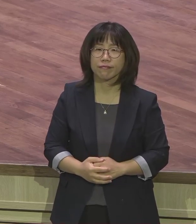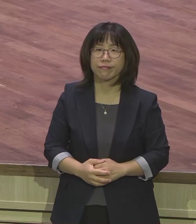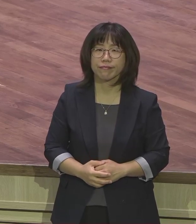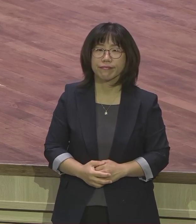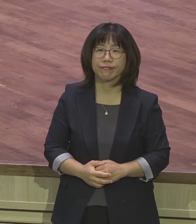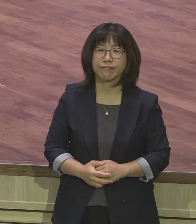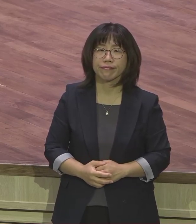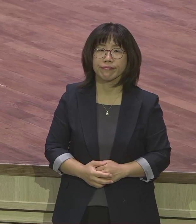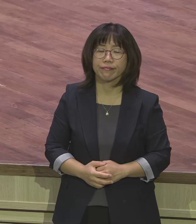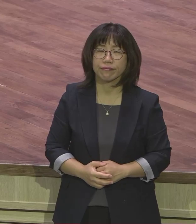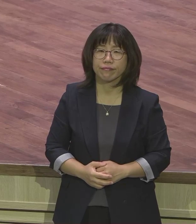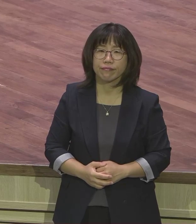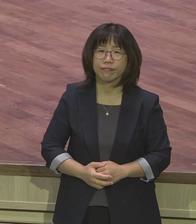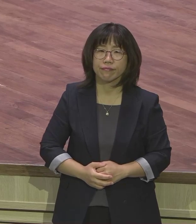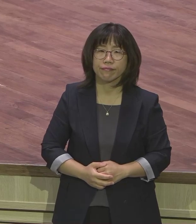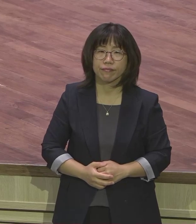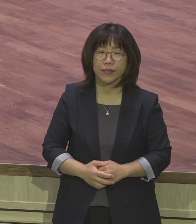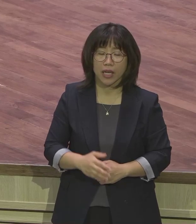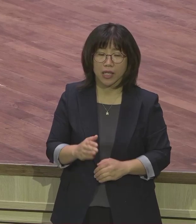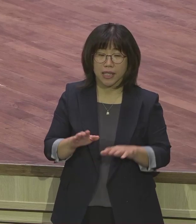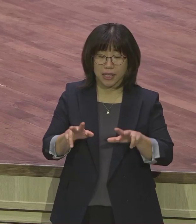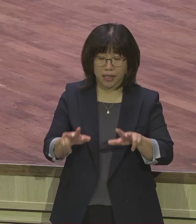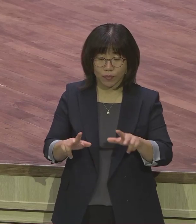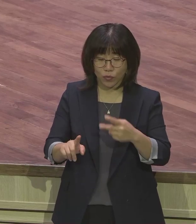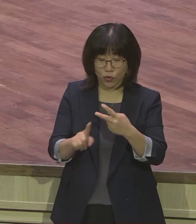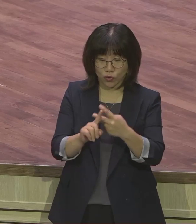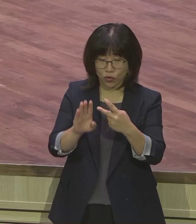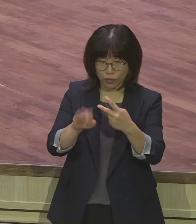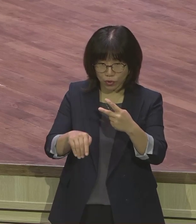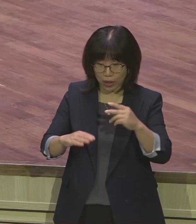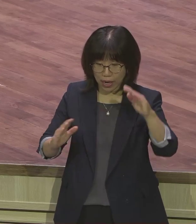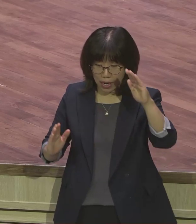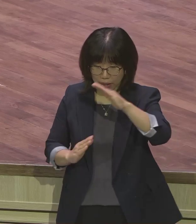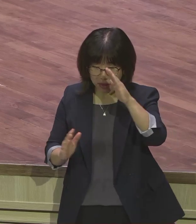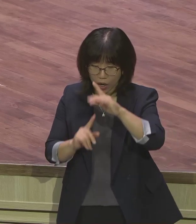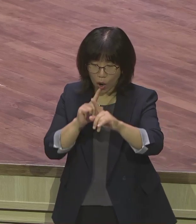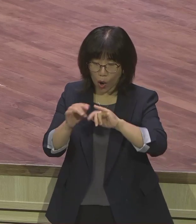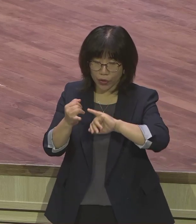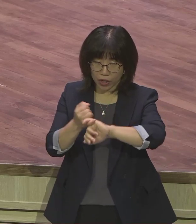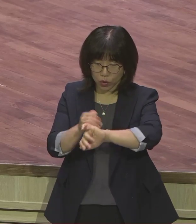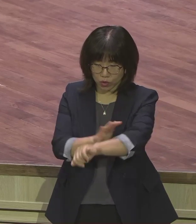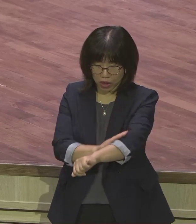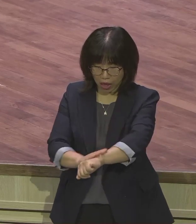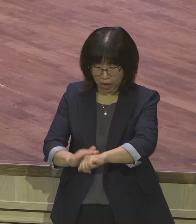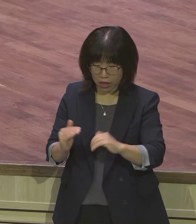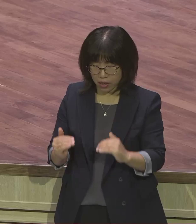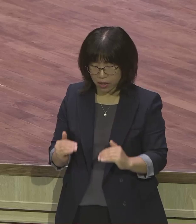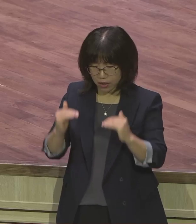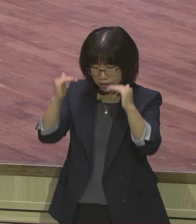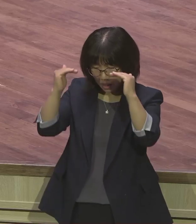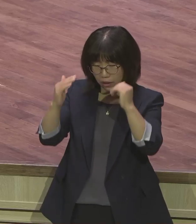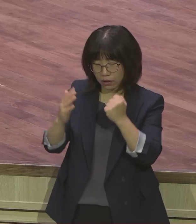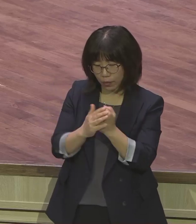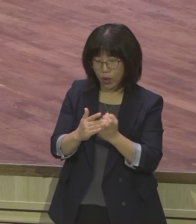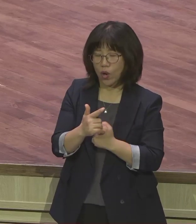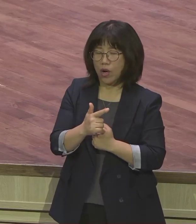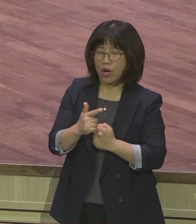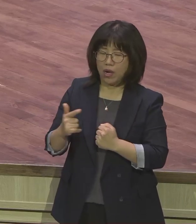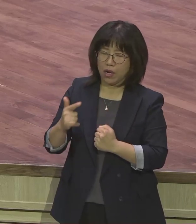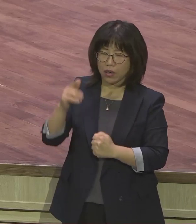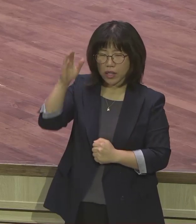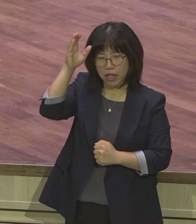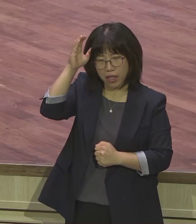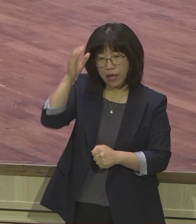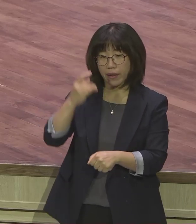정말로 천에 하나 만에 하나 이런 아이들이 이렇게 교회 안에서 언약속이 자라니 기대가 됩니다. 제가. 이들이 단잠잠한